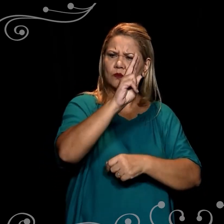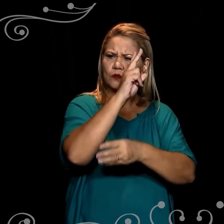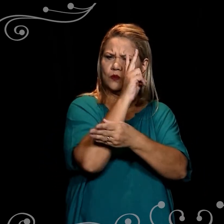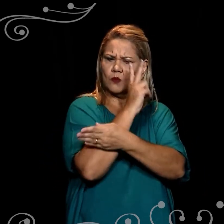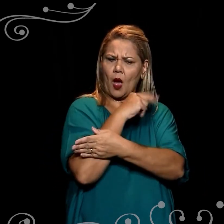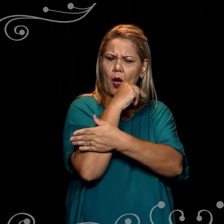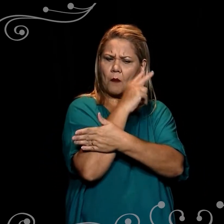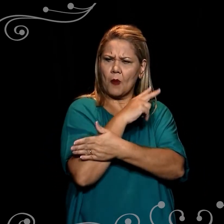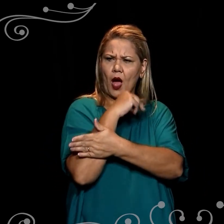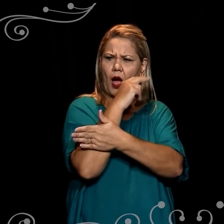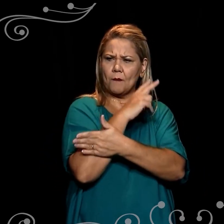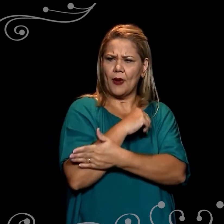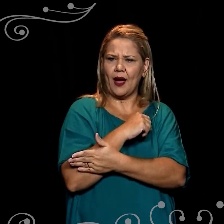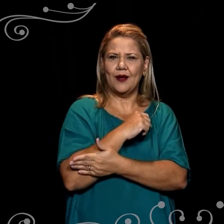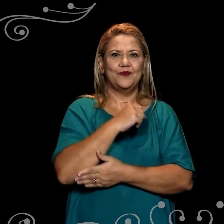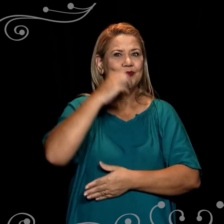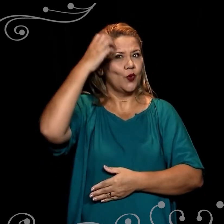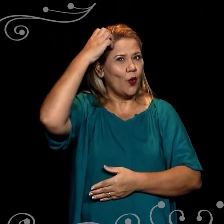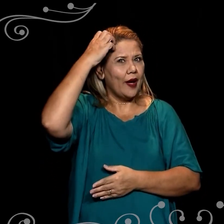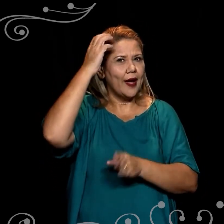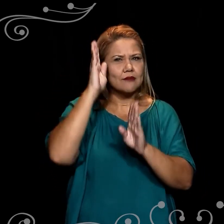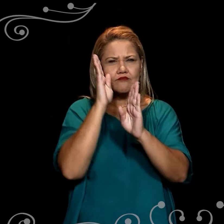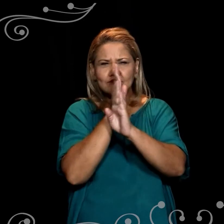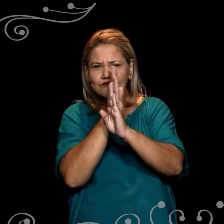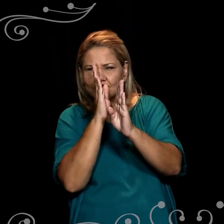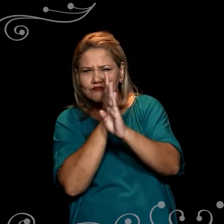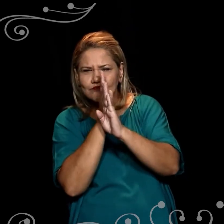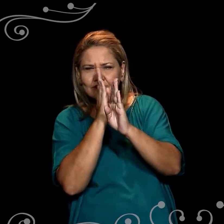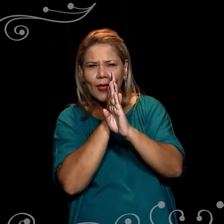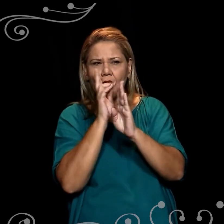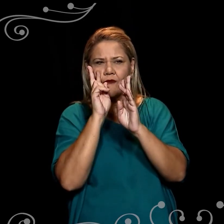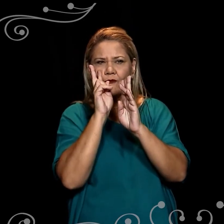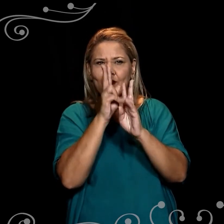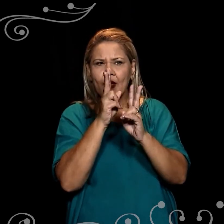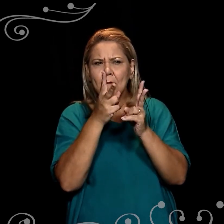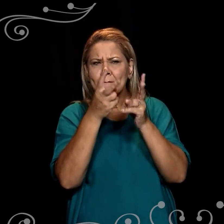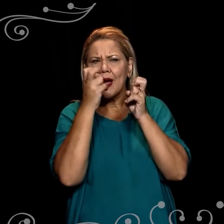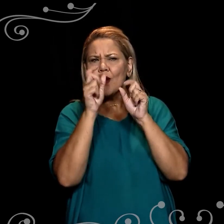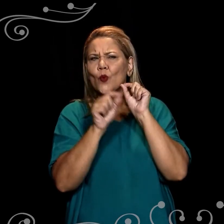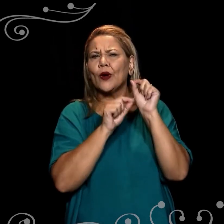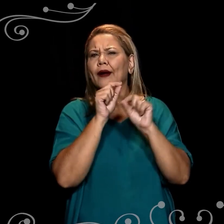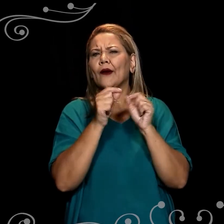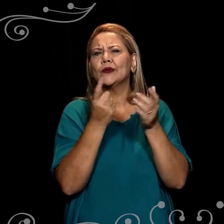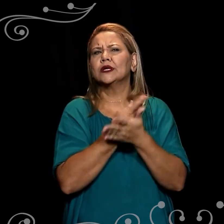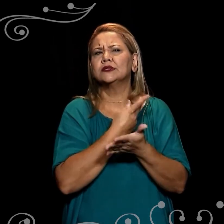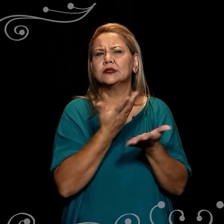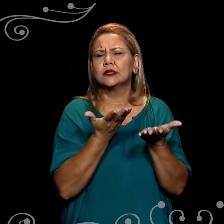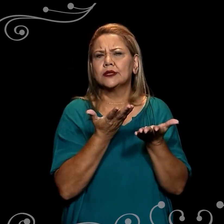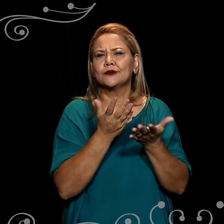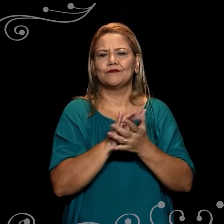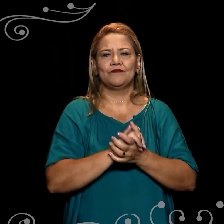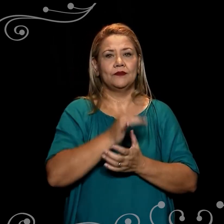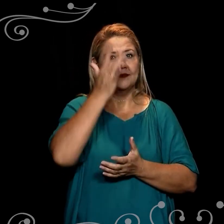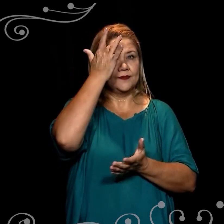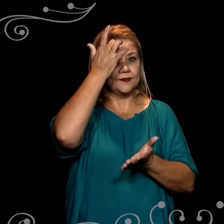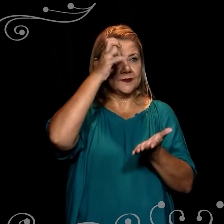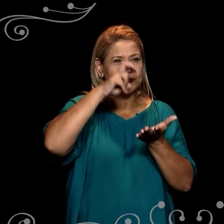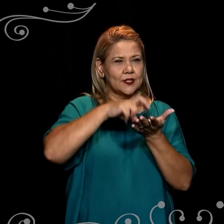pudesse ver o que acontecia com seus próprios olhos. Na manhã seguinte, de longe, o